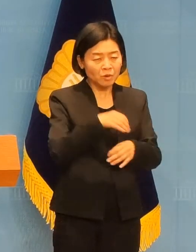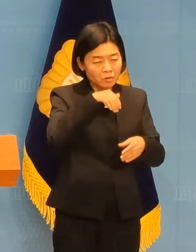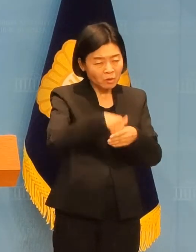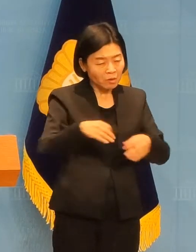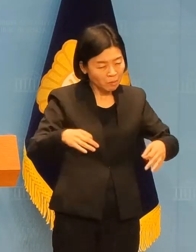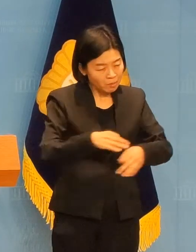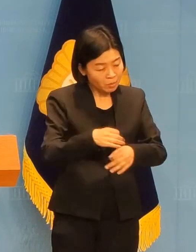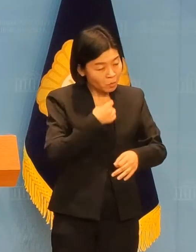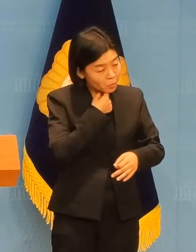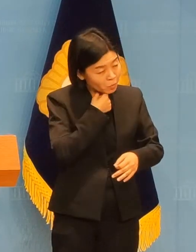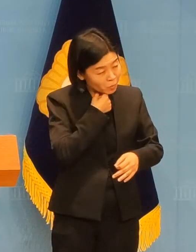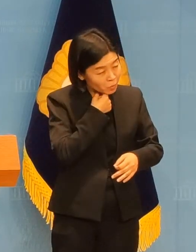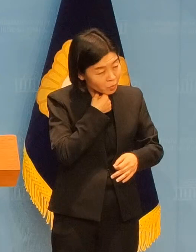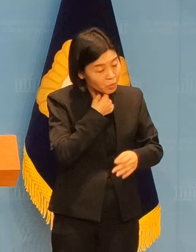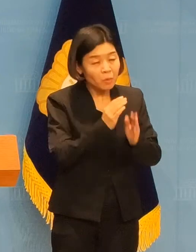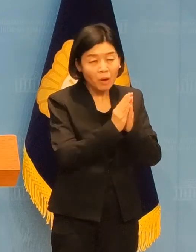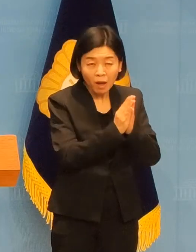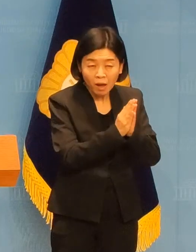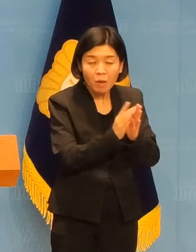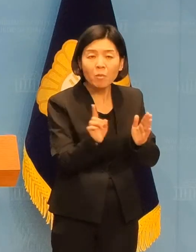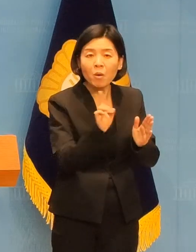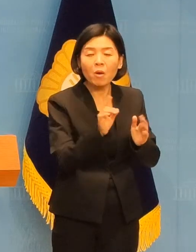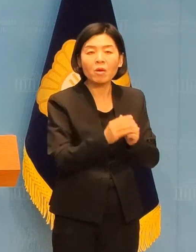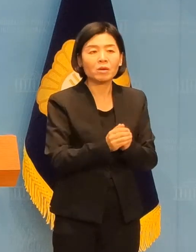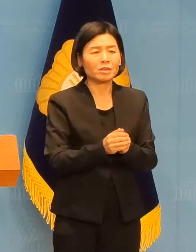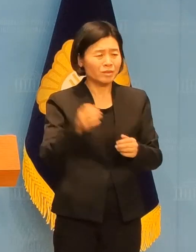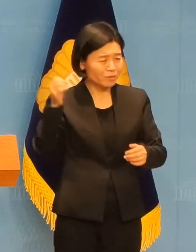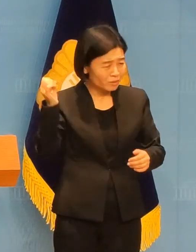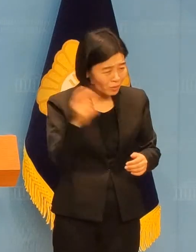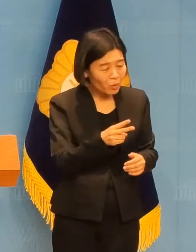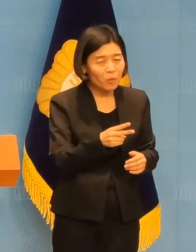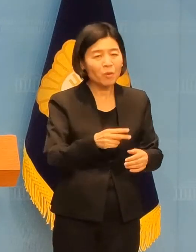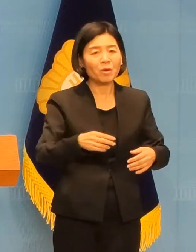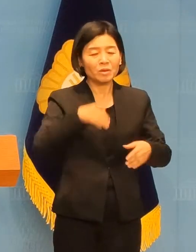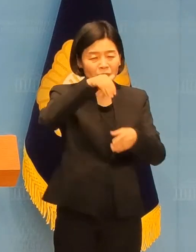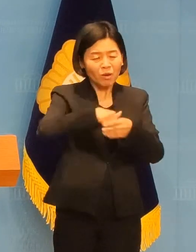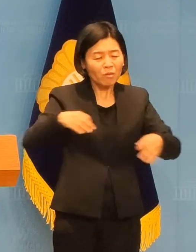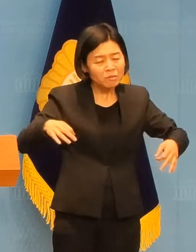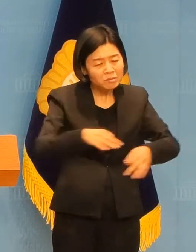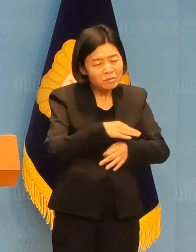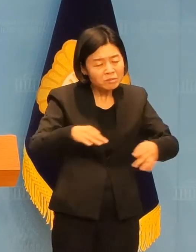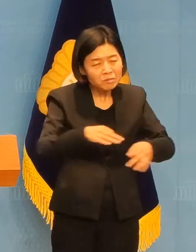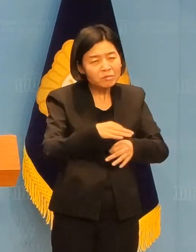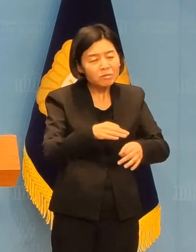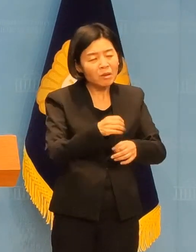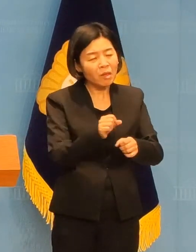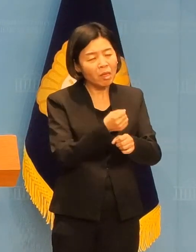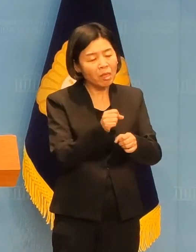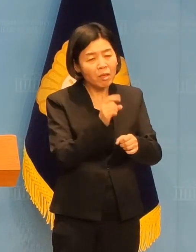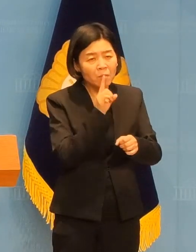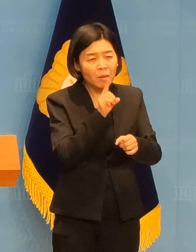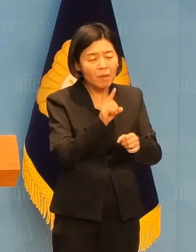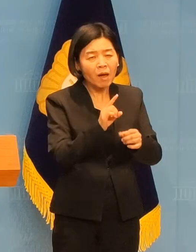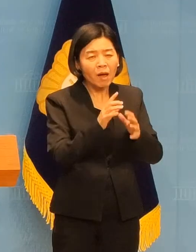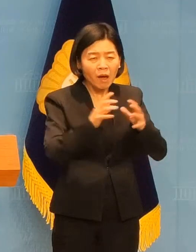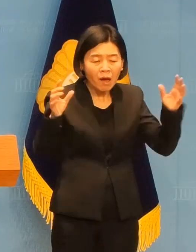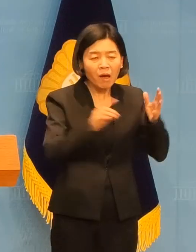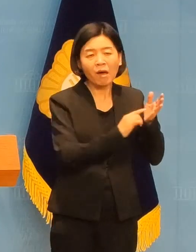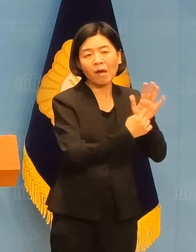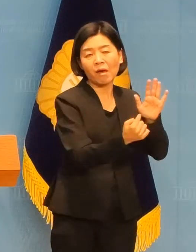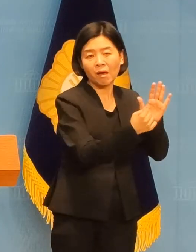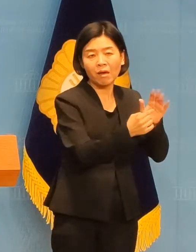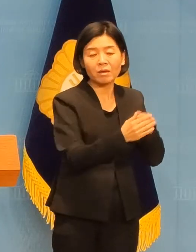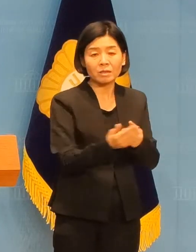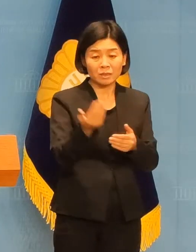국민의힘 최고위원이 다시 또 부정선거 음모론을 꺼내들고 나왔습니다. 사전투표제 관련해서는 이미 지난